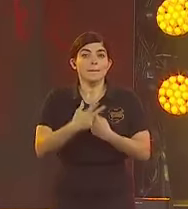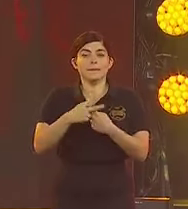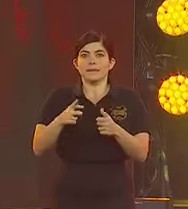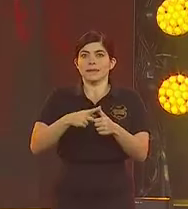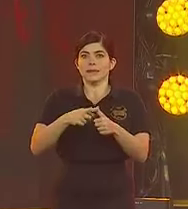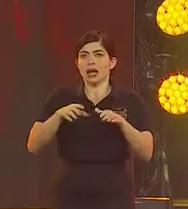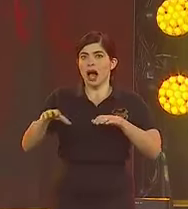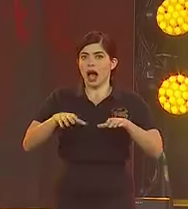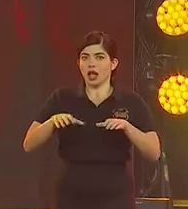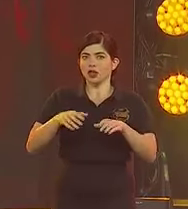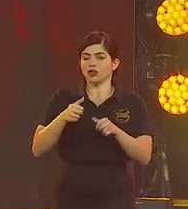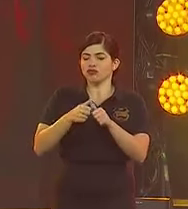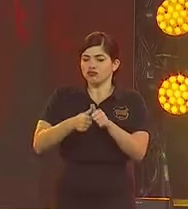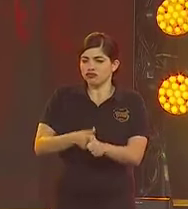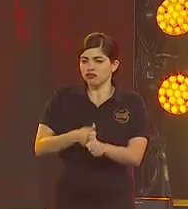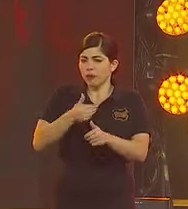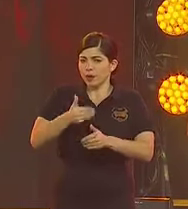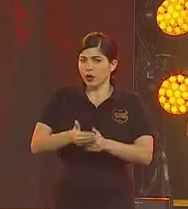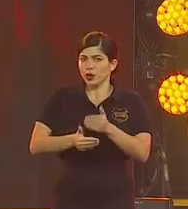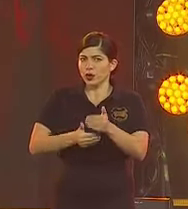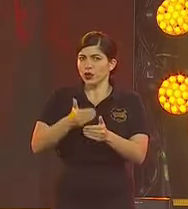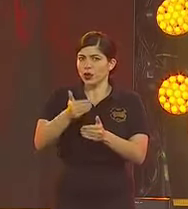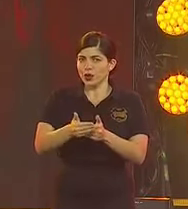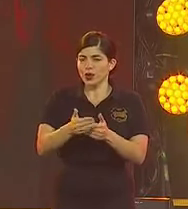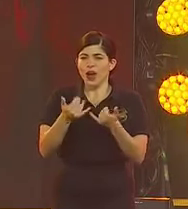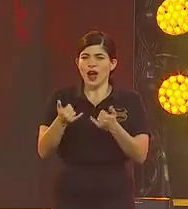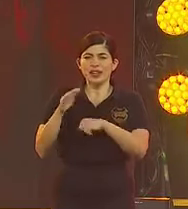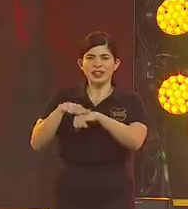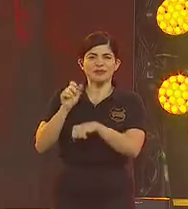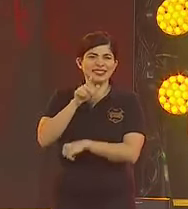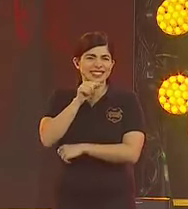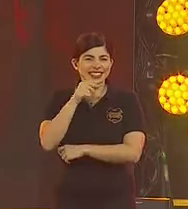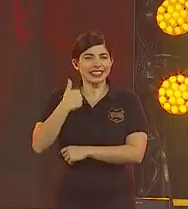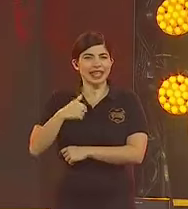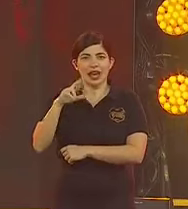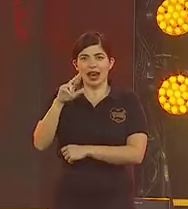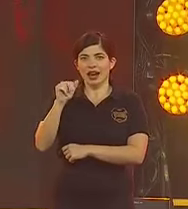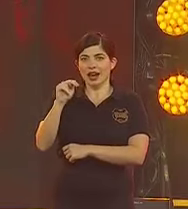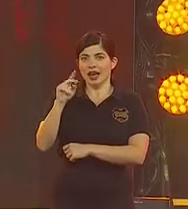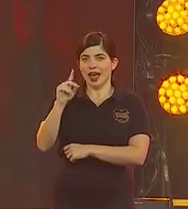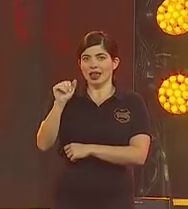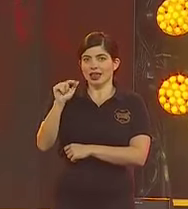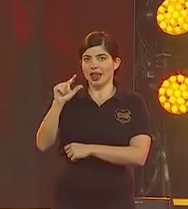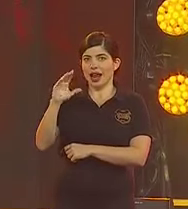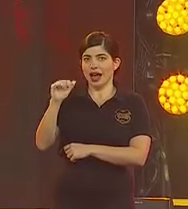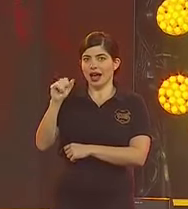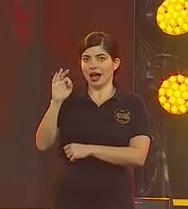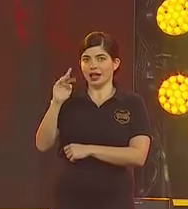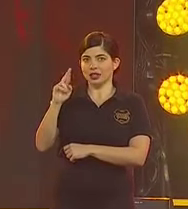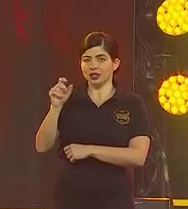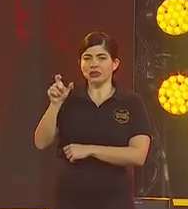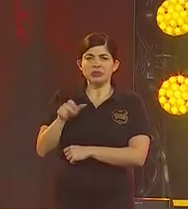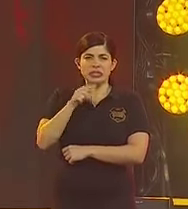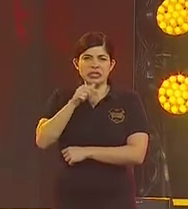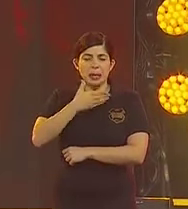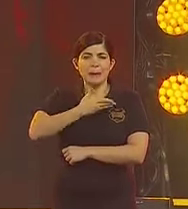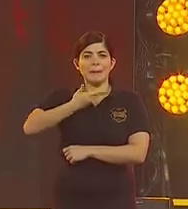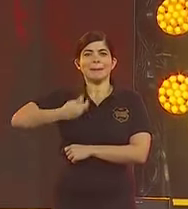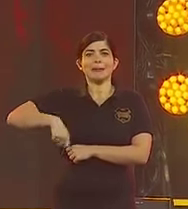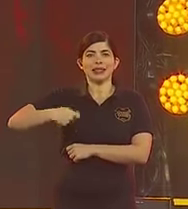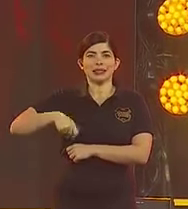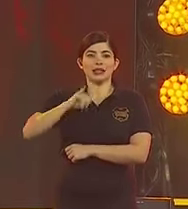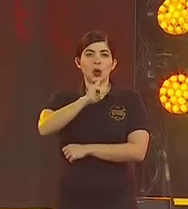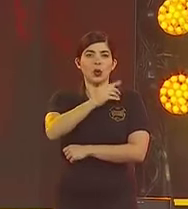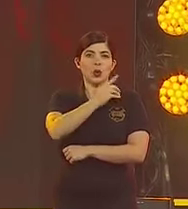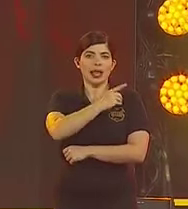acto protocolario y para eso vamos a llamar al señor Randall Castro Bolaños, presidente de la Junta Directiva de la Asociación